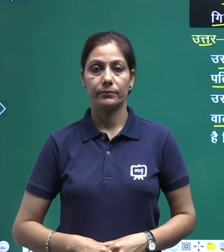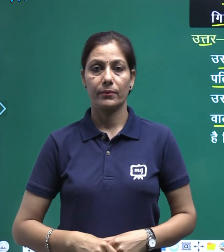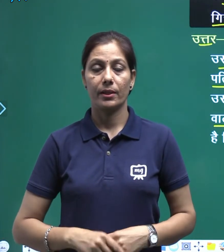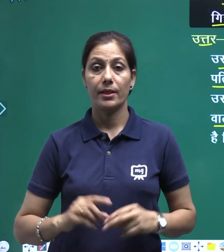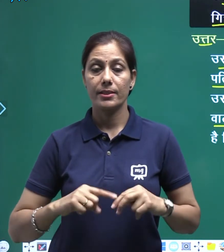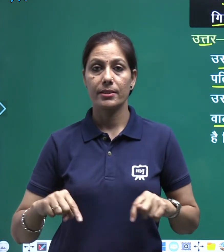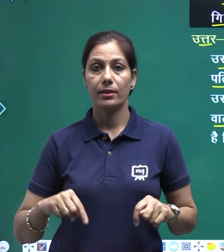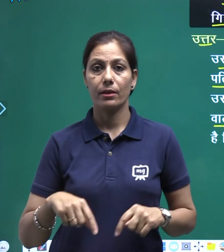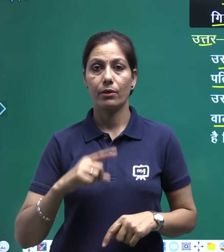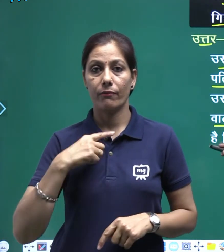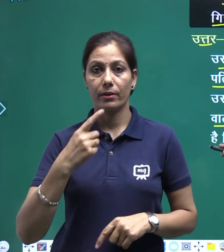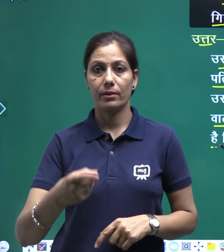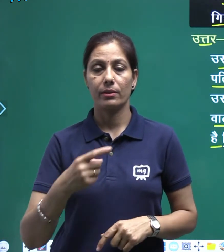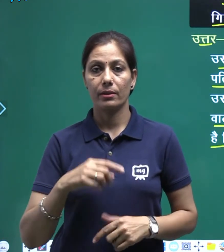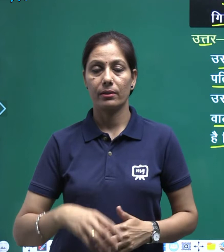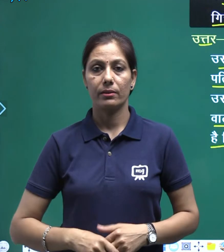इसलिए वह कहती है कि